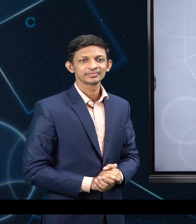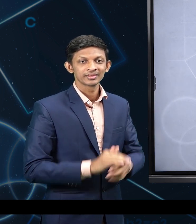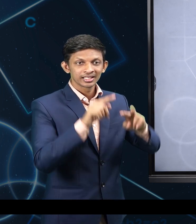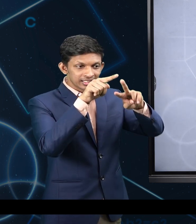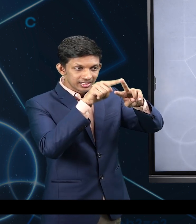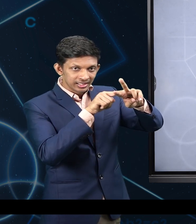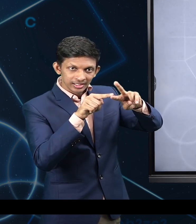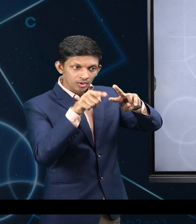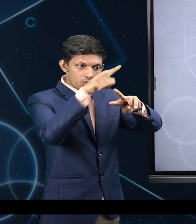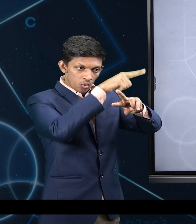ಕೇಂದ್ರ ಕೋನ,